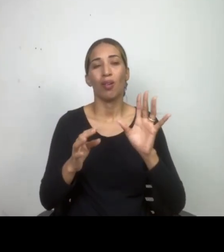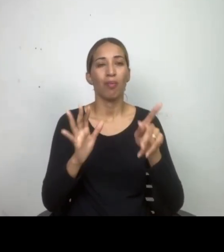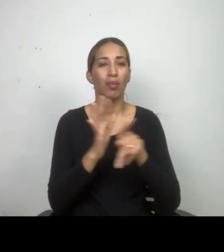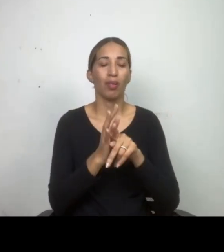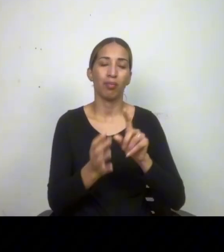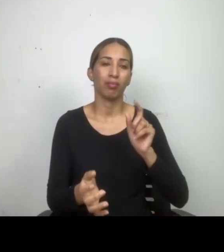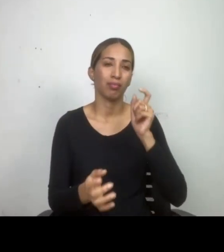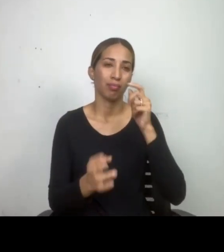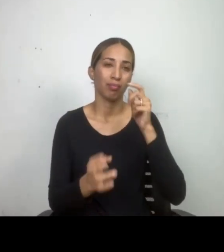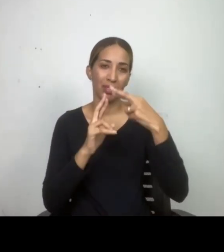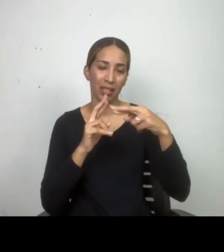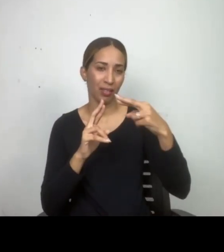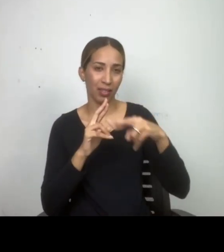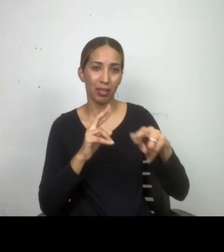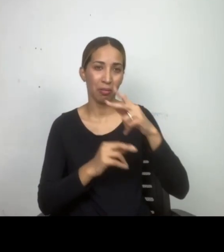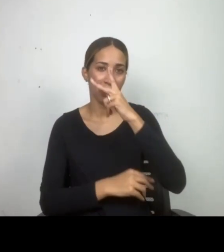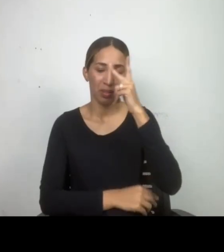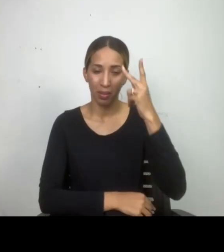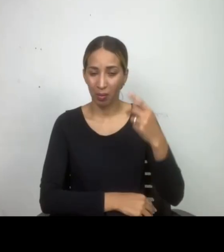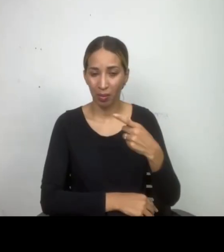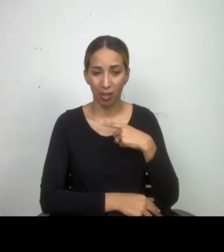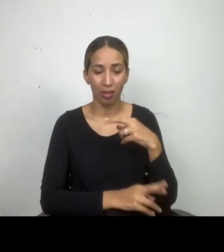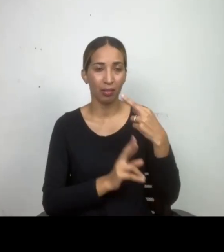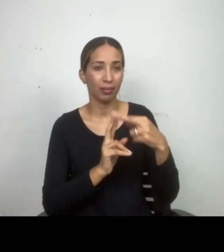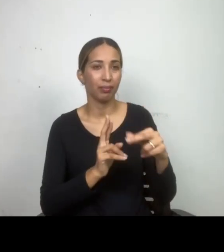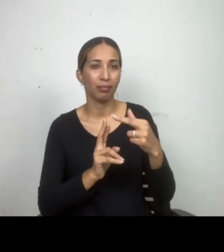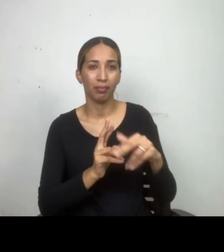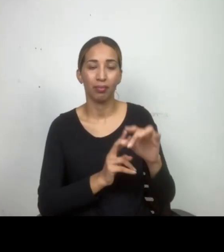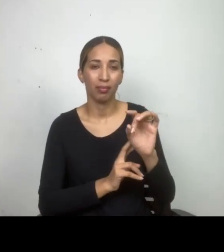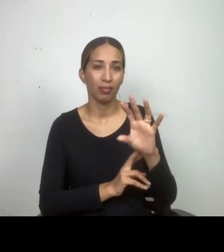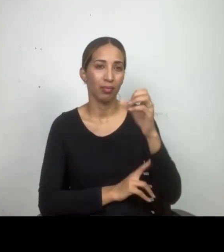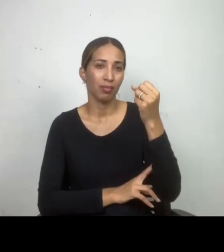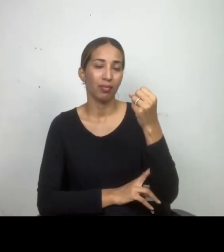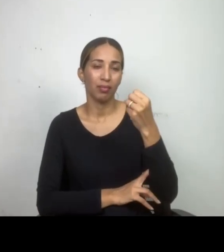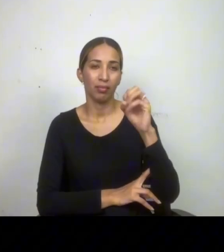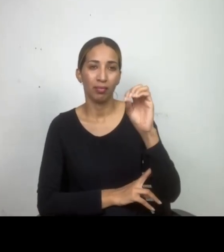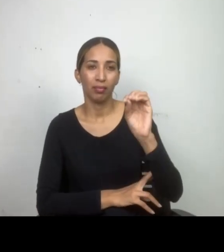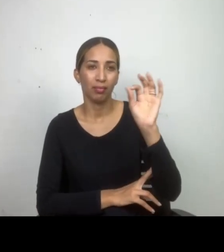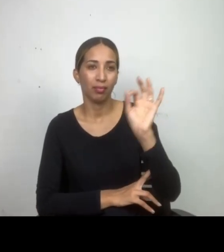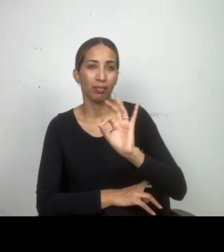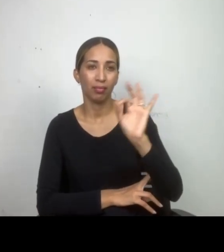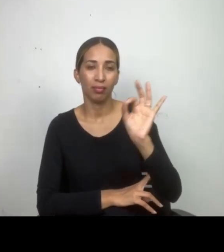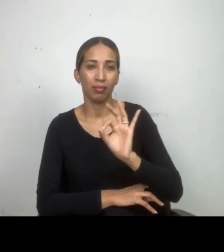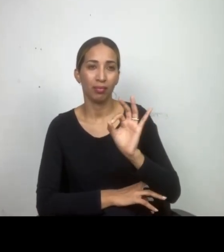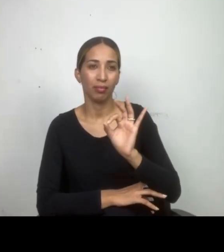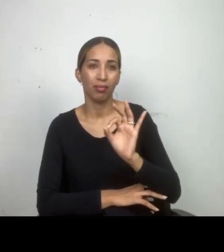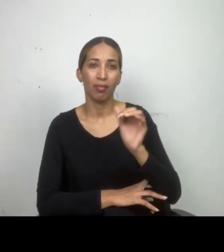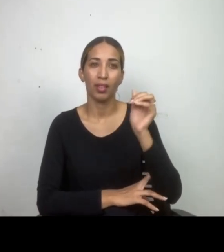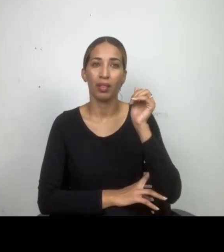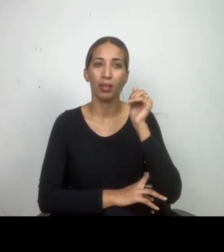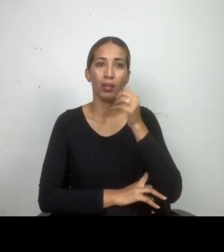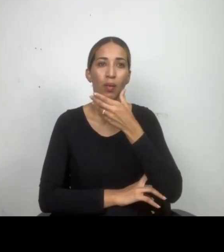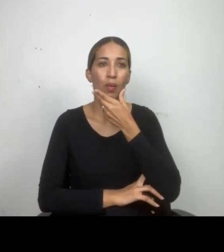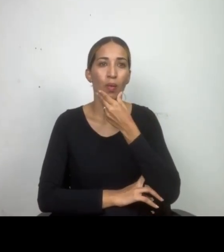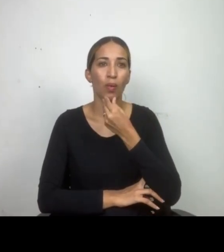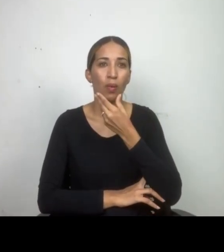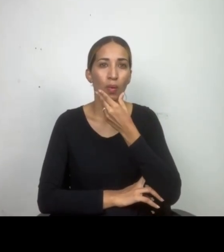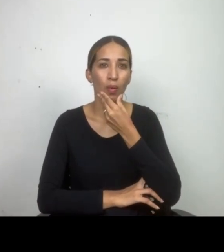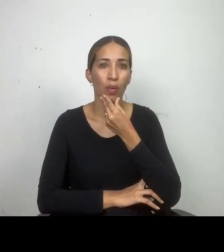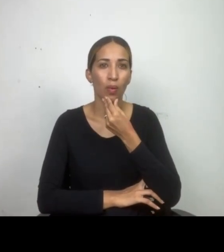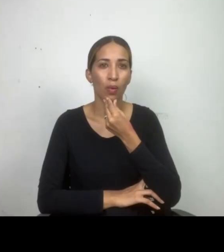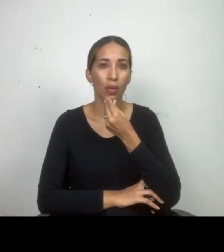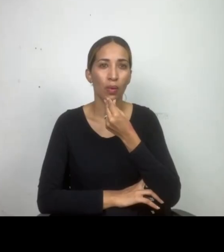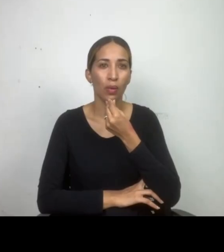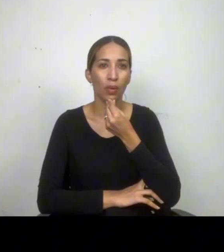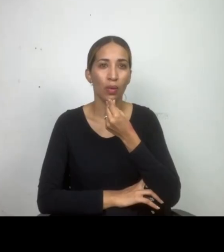né? 80% das vagas, de todas elas, se destinam às pessoas do sexo masculino, 15%